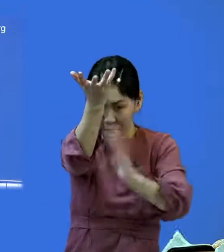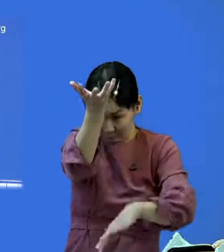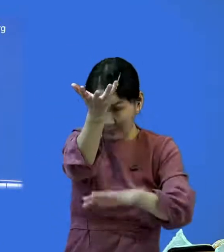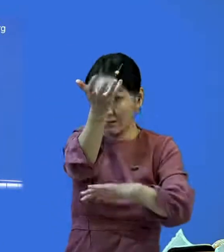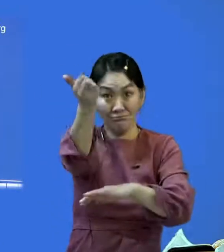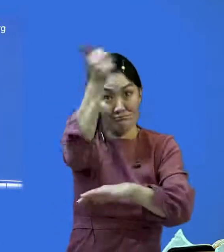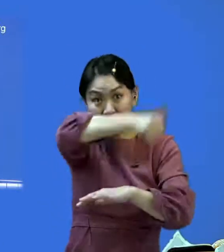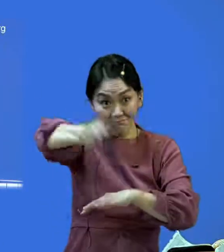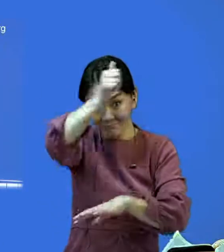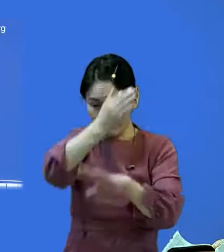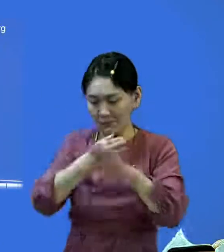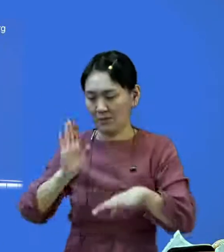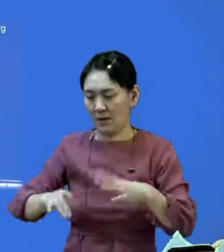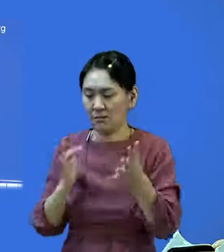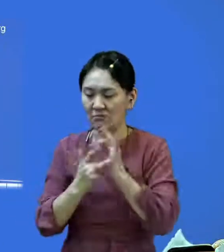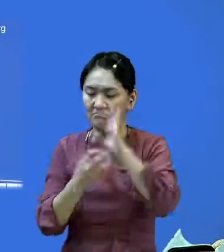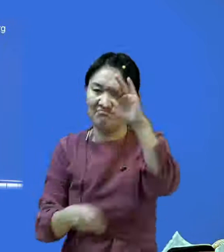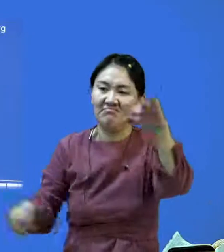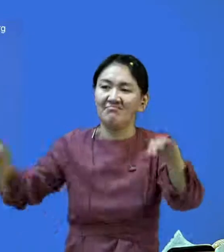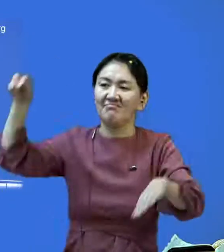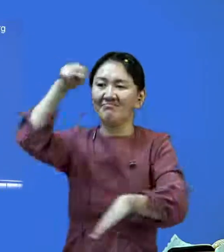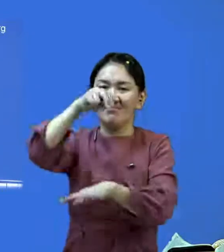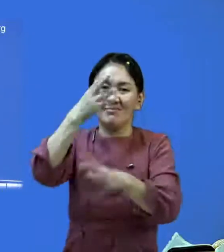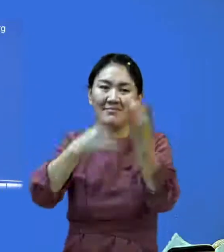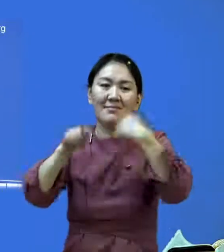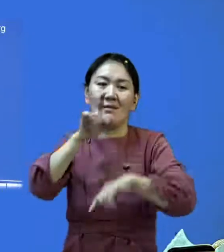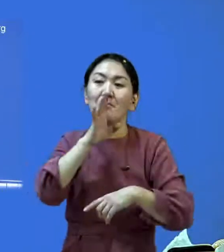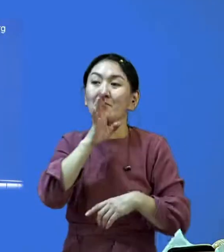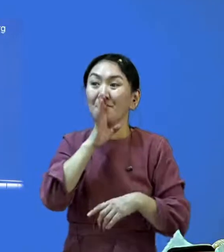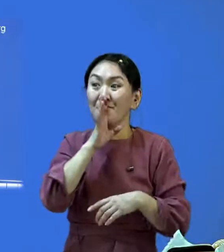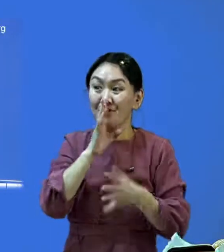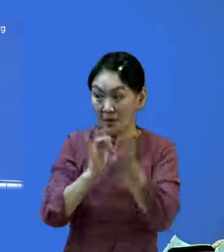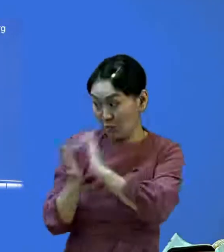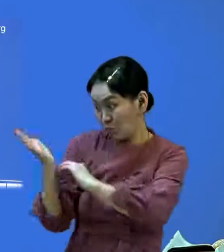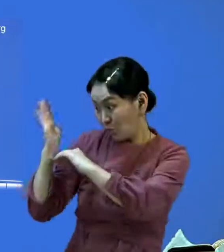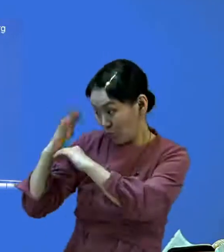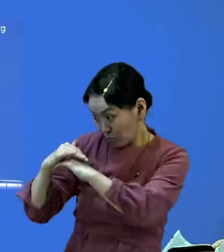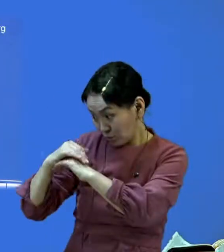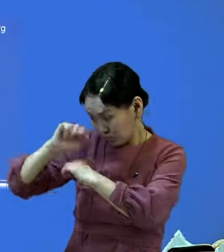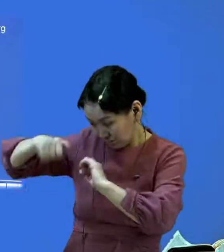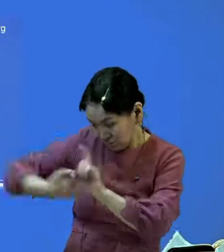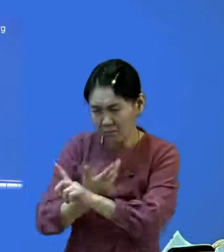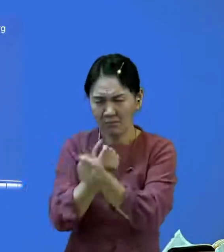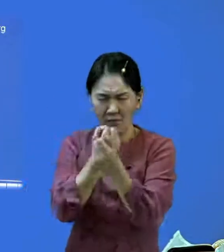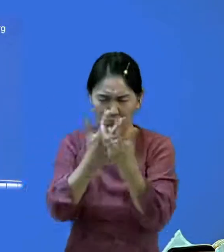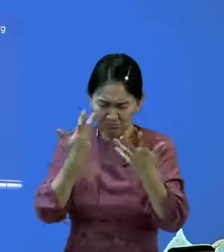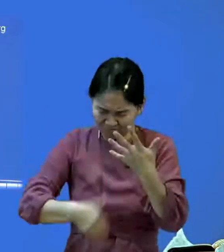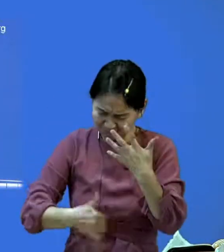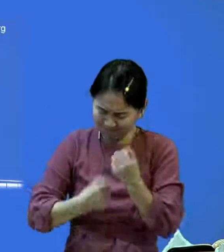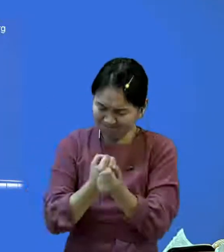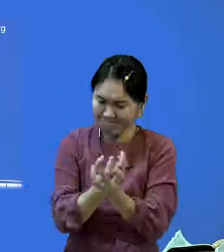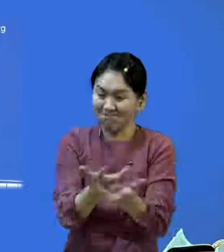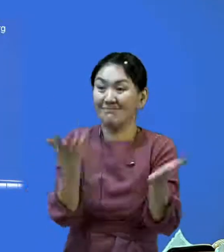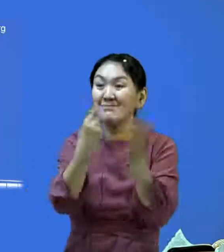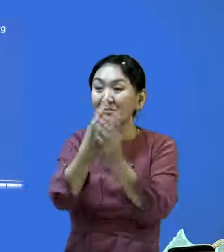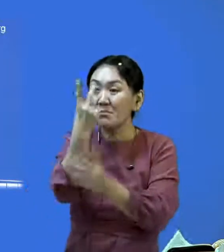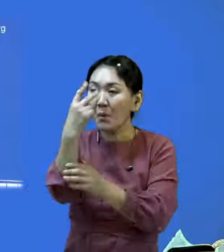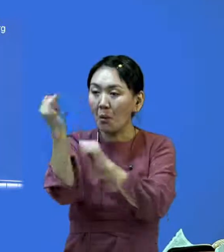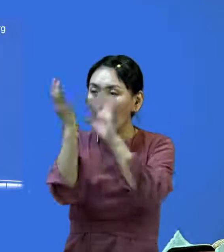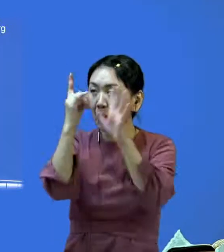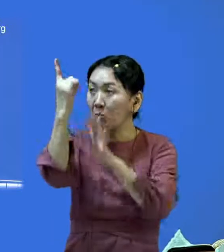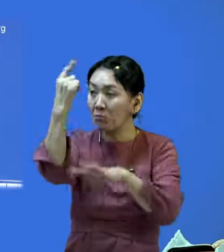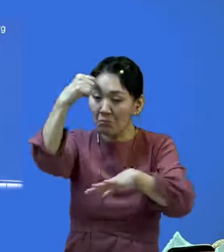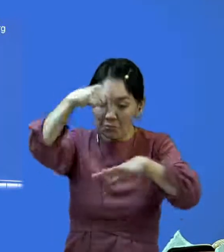Есүс бол цорын ганц хүү байсан. Есүс үкснэр дамжуулан олон хөвгүүд төрсөн. Нэг улаан бүдээн үр үхэд олон үр